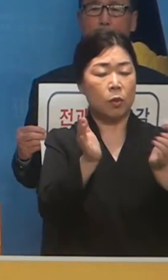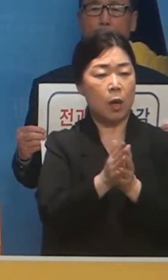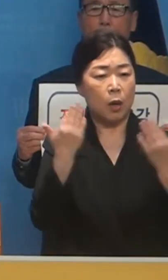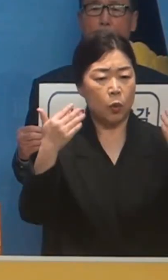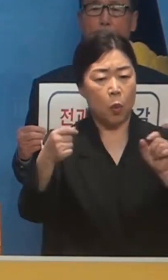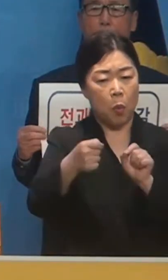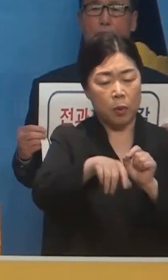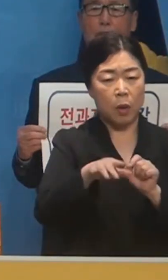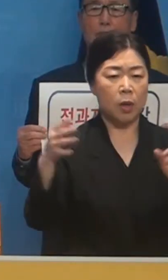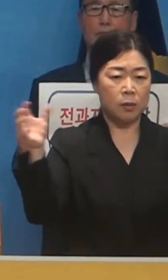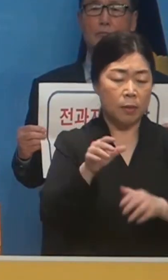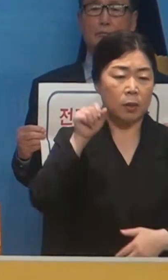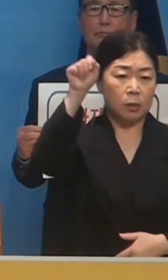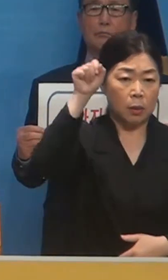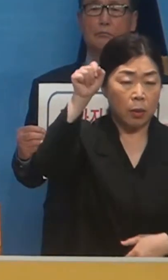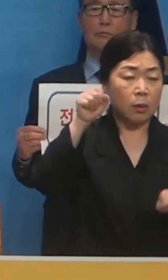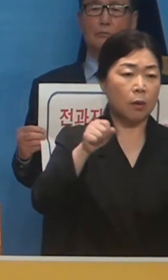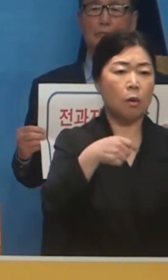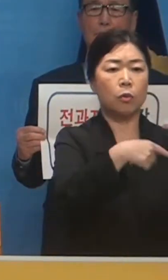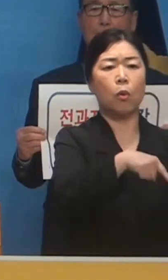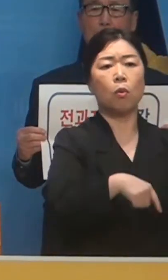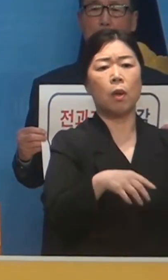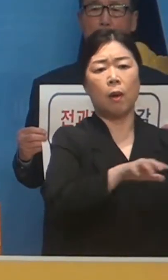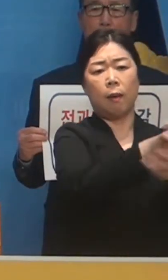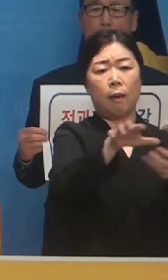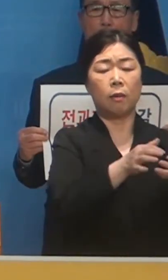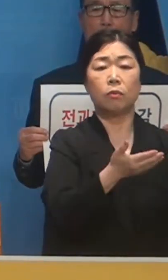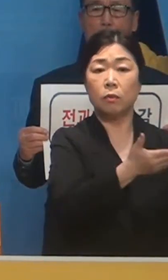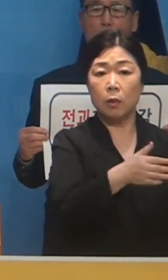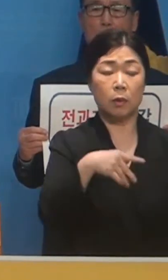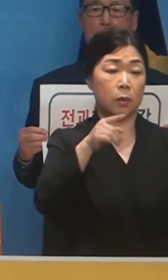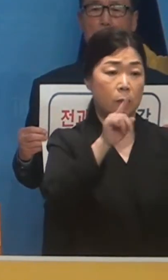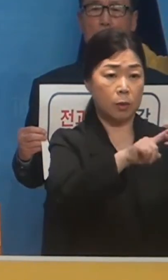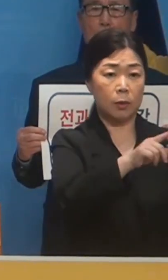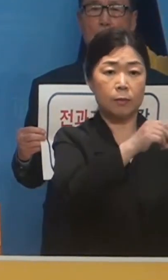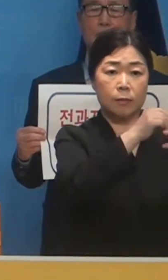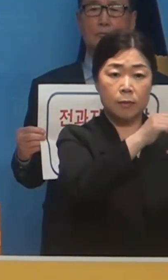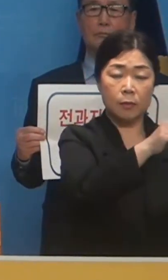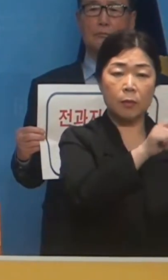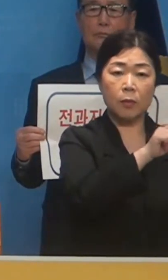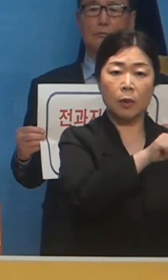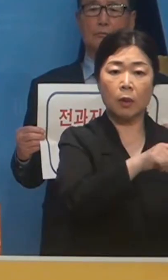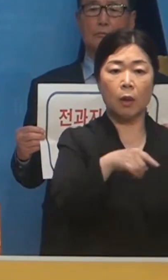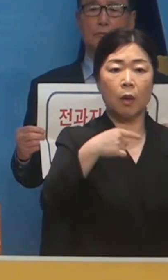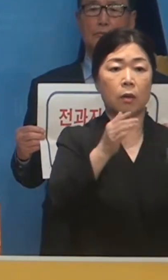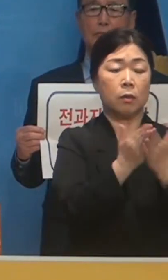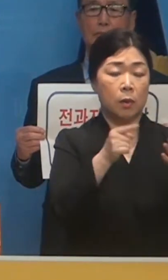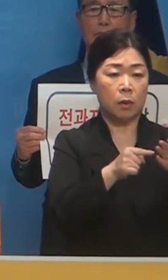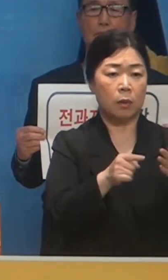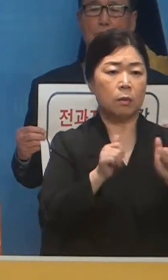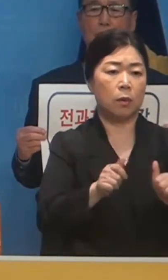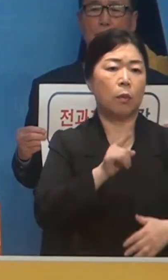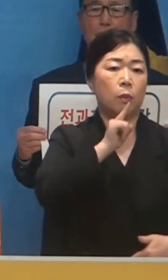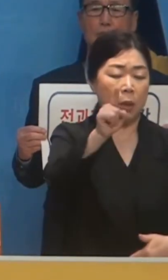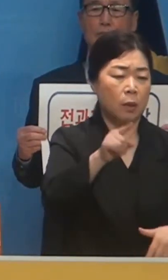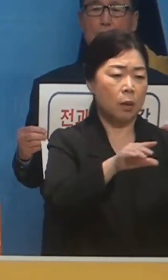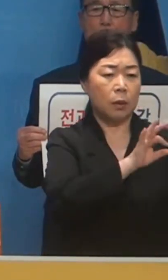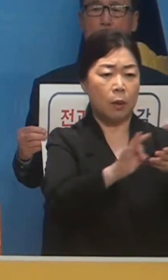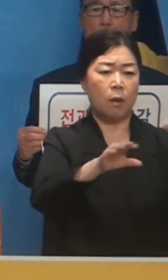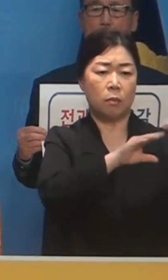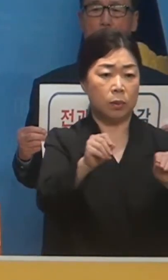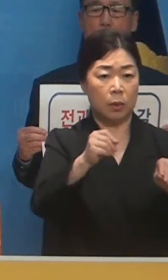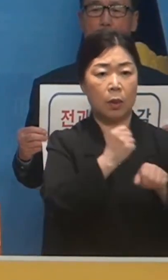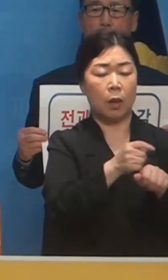주변에서 집회 시위를 통해 교육 현장의 혼란을 유도하고 3단계, 교과서 가처분 신청을 통해